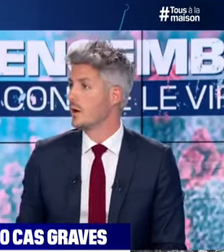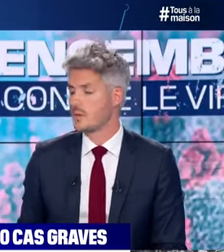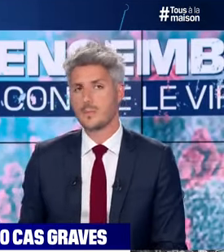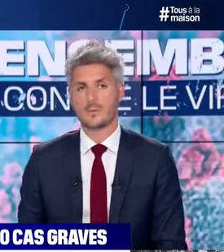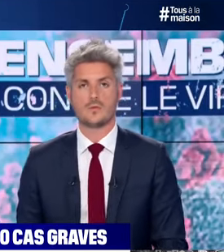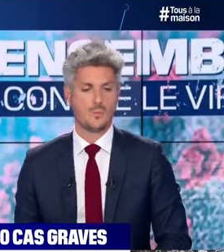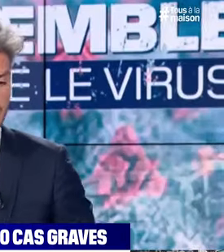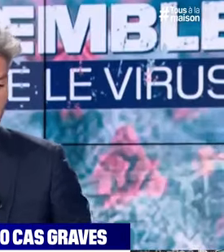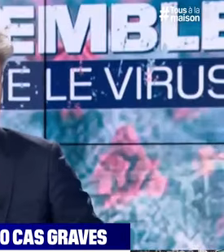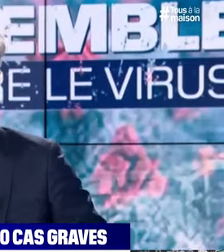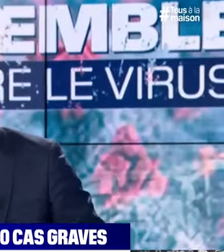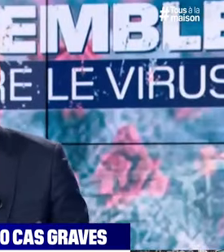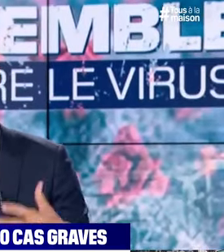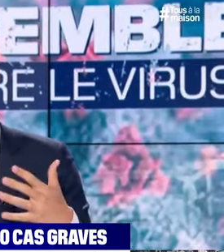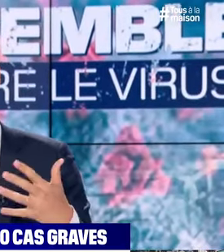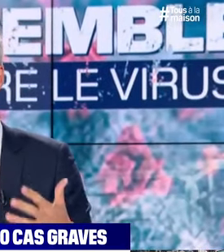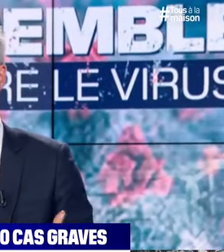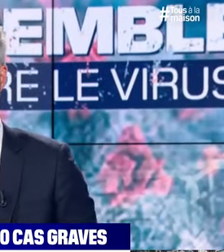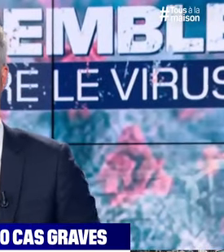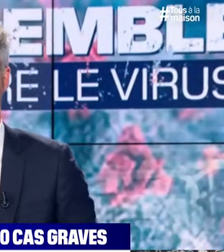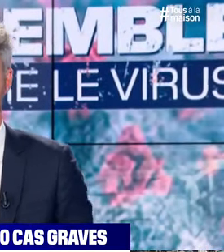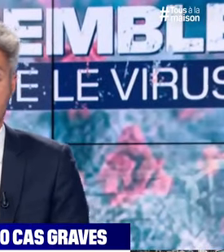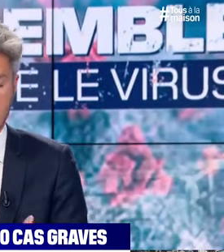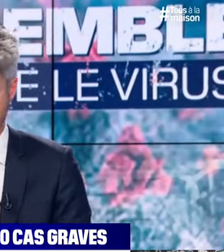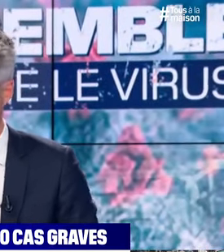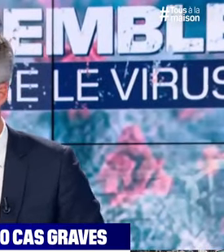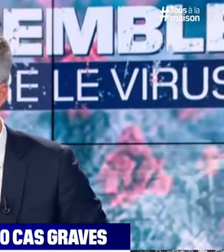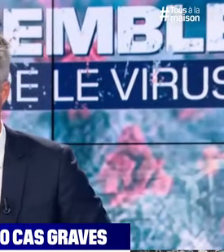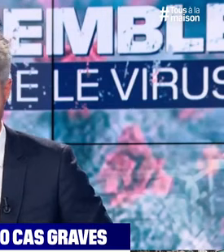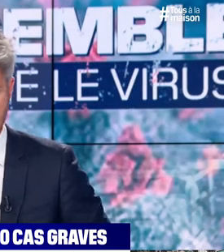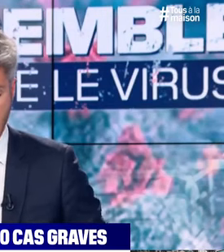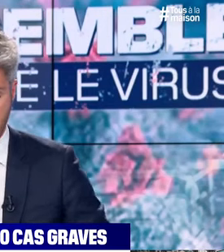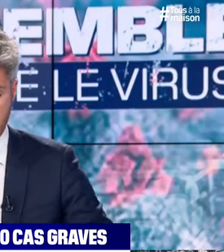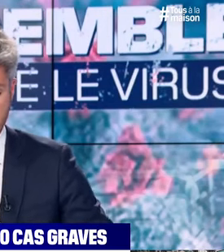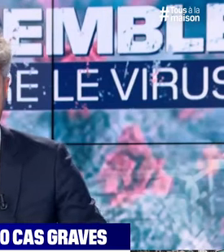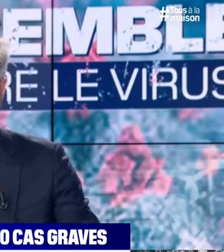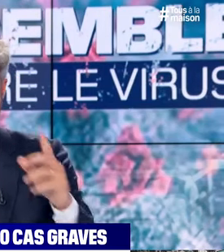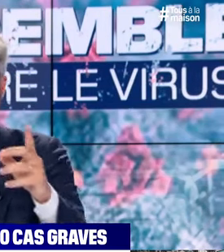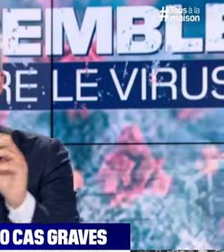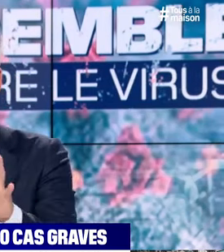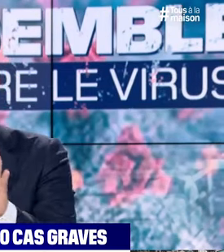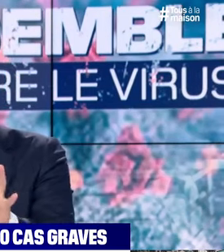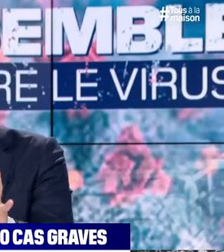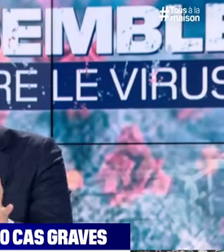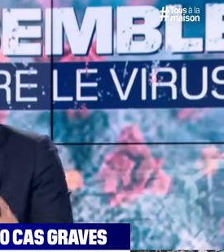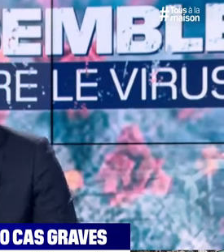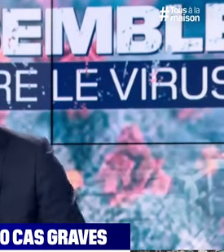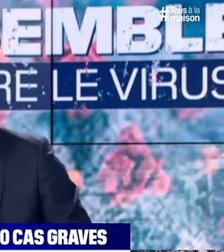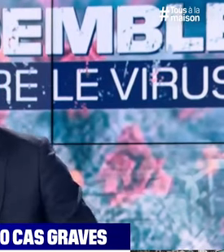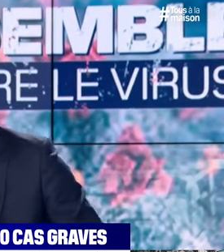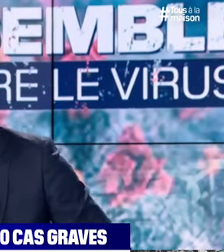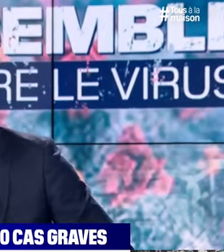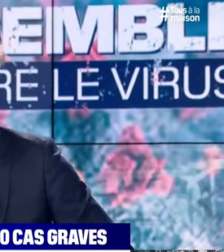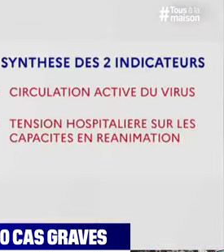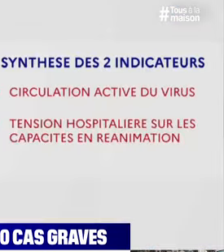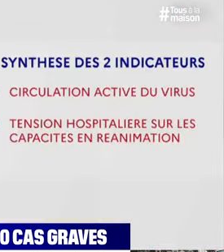Voilà, on est prévu de monter en puissance jusqu'à 14 500 éventuellement. Donc ce chiffre-là est un chiffre important évidemment cette carte, donc on va vous la montrer fréquemment